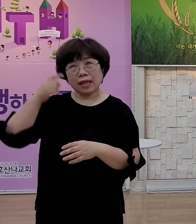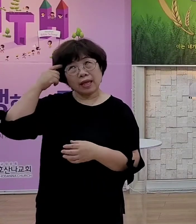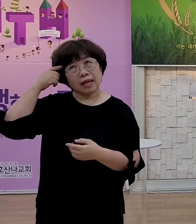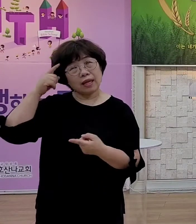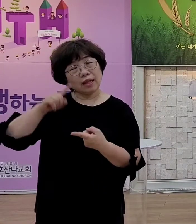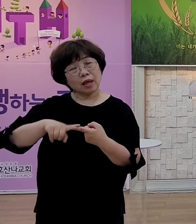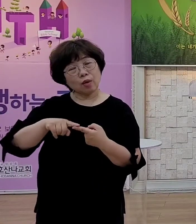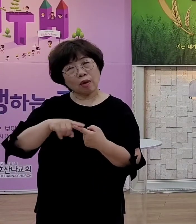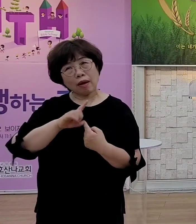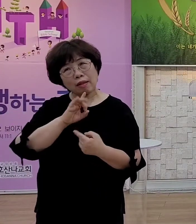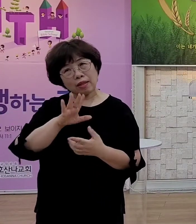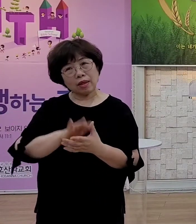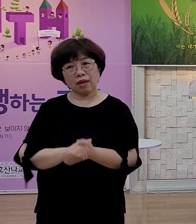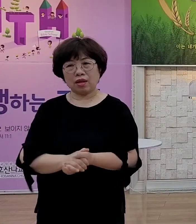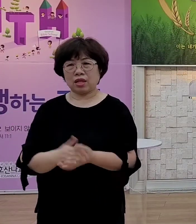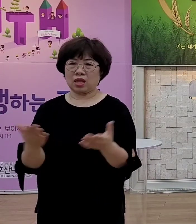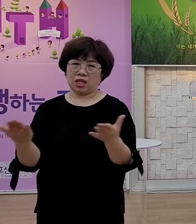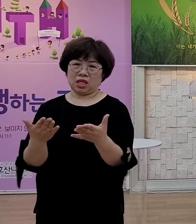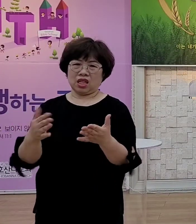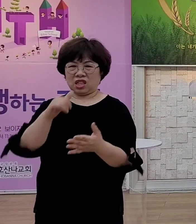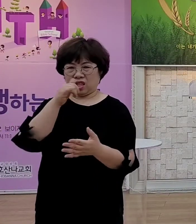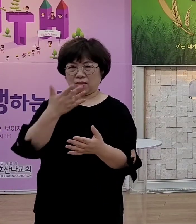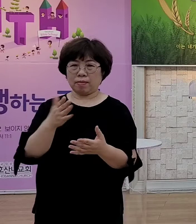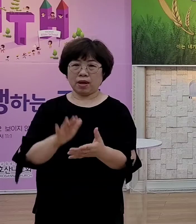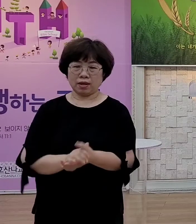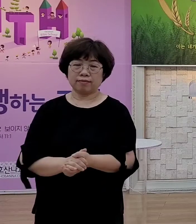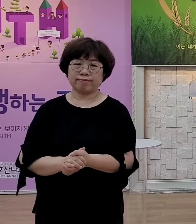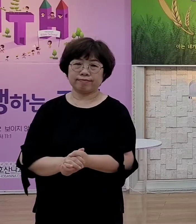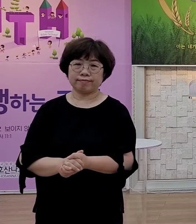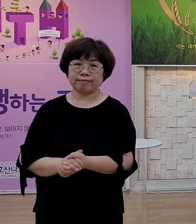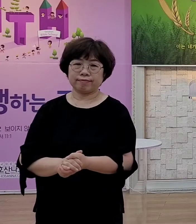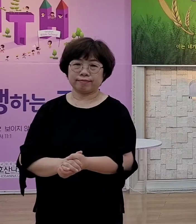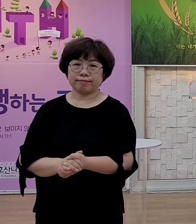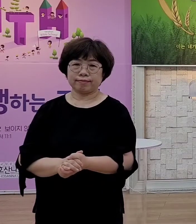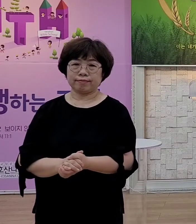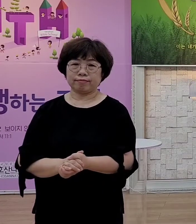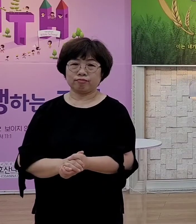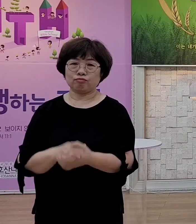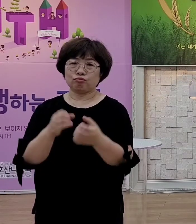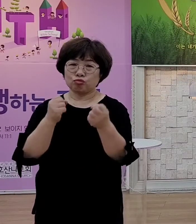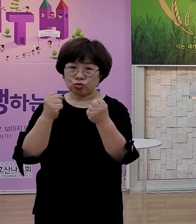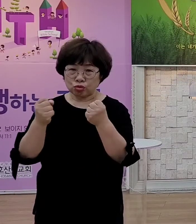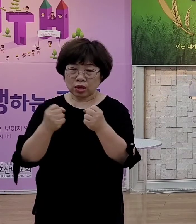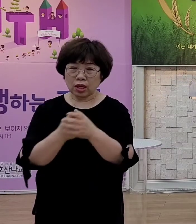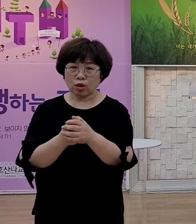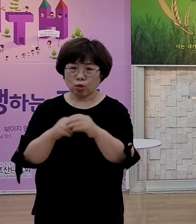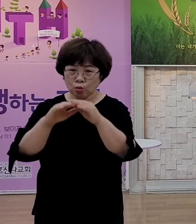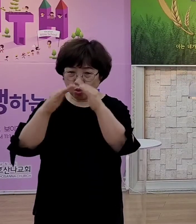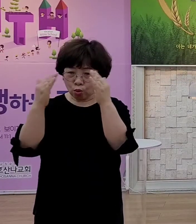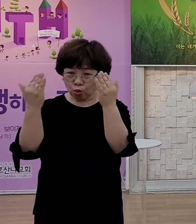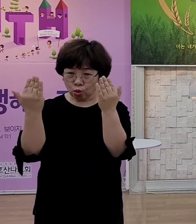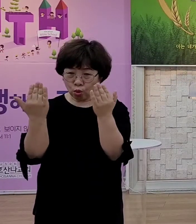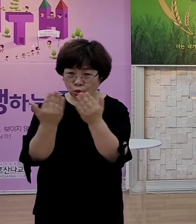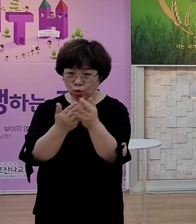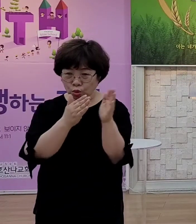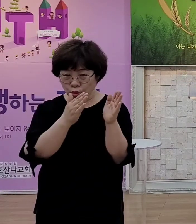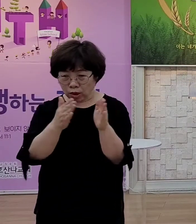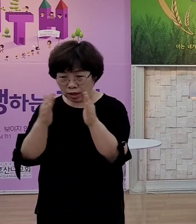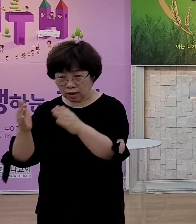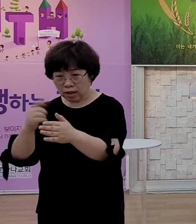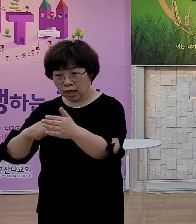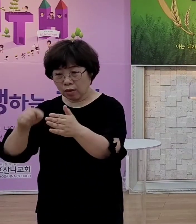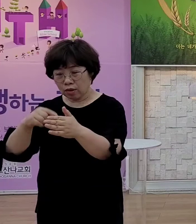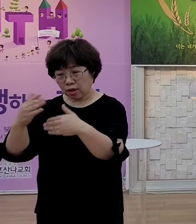생각대로 이렇게 어떤 일이 잘 안 되었다 할지라도 그 모든 그 과정